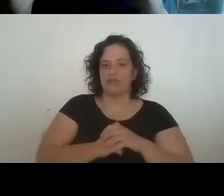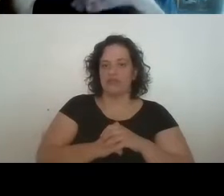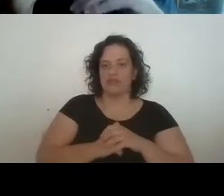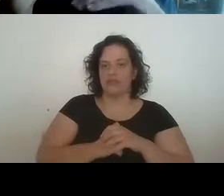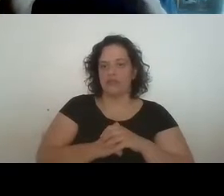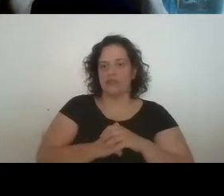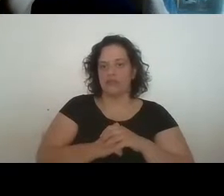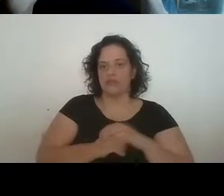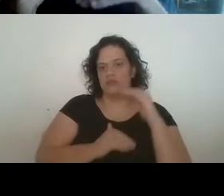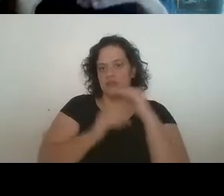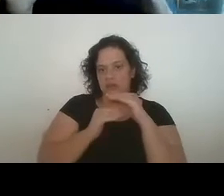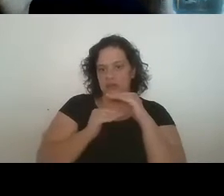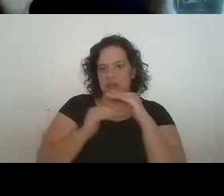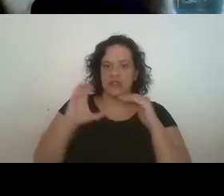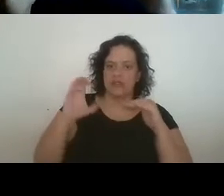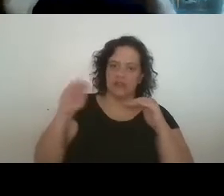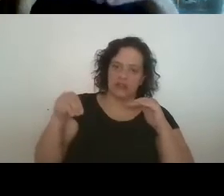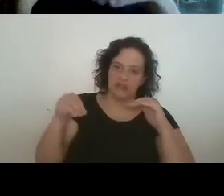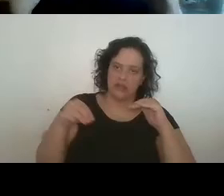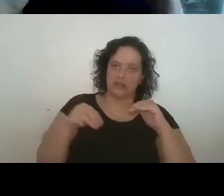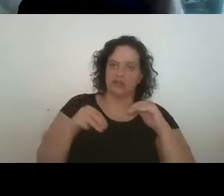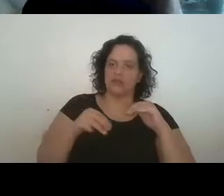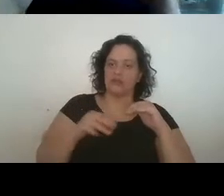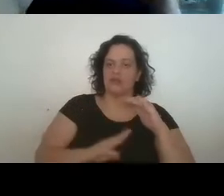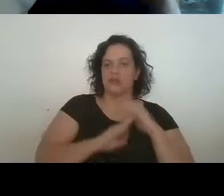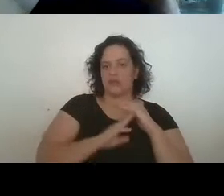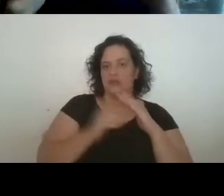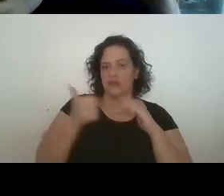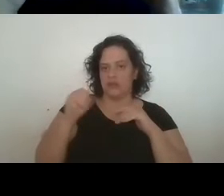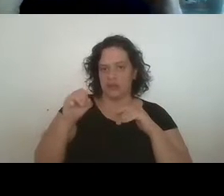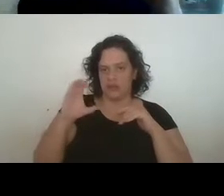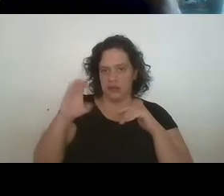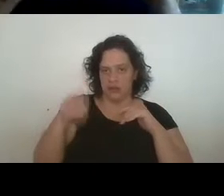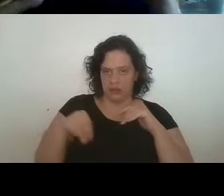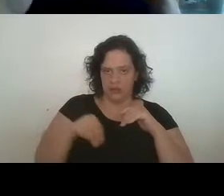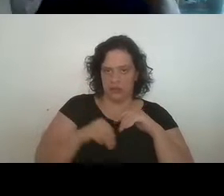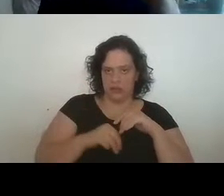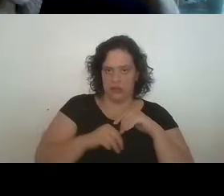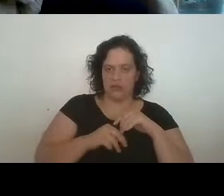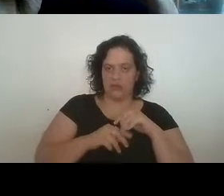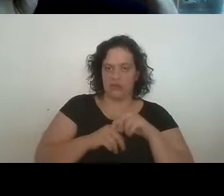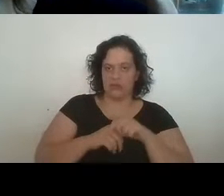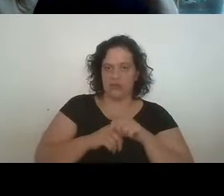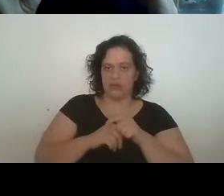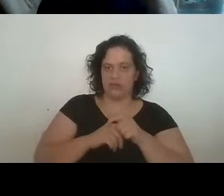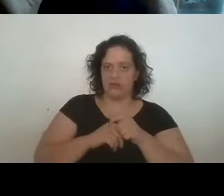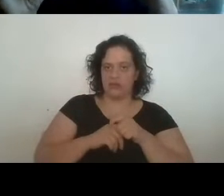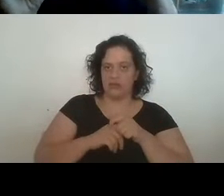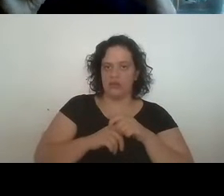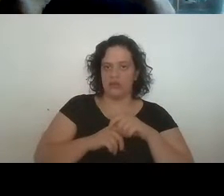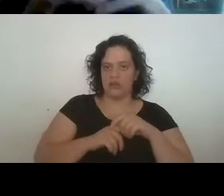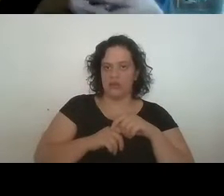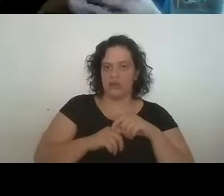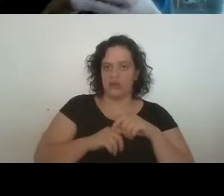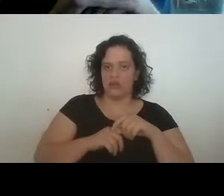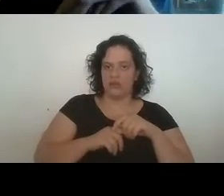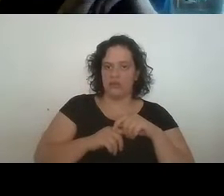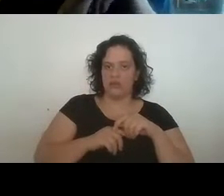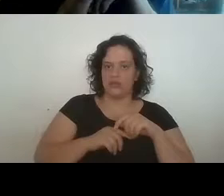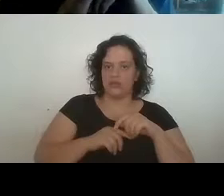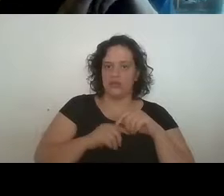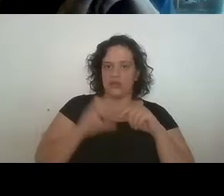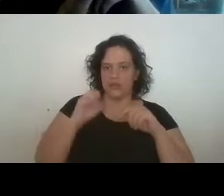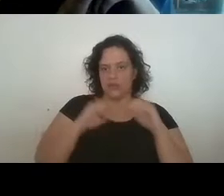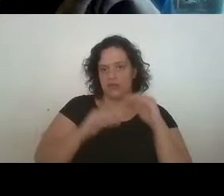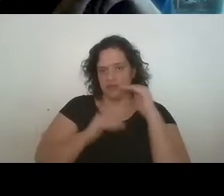5 centímetros, no máximo 10 centímetros, se não tiver infiltração nenhuma, se a área for impermeabilizada, aí a gente trabalha com uma lâmina bem